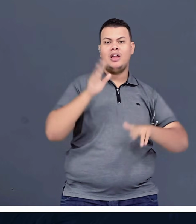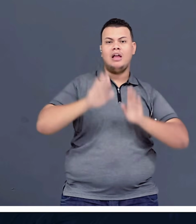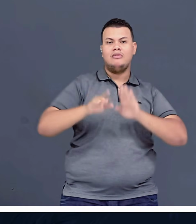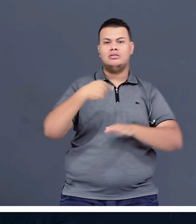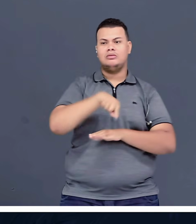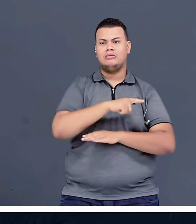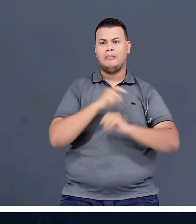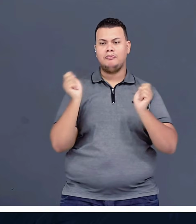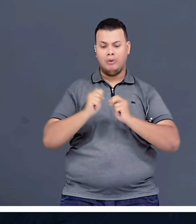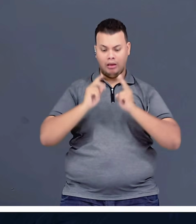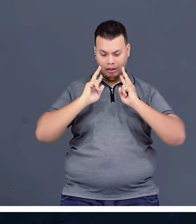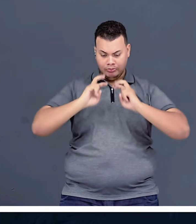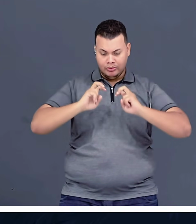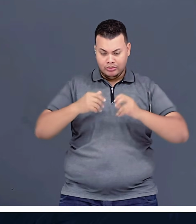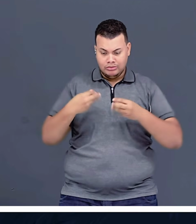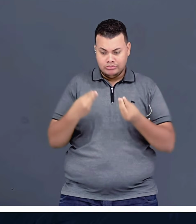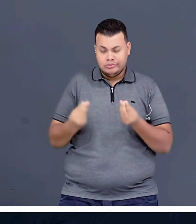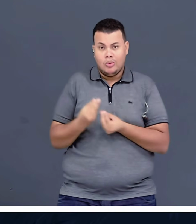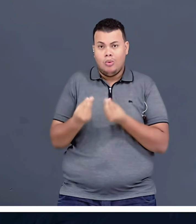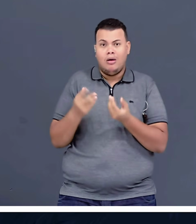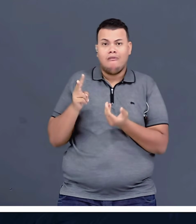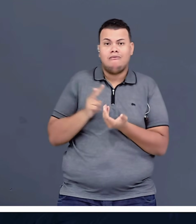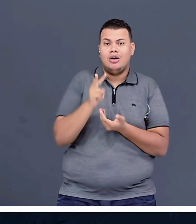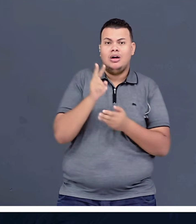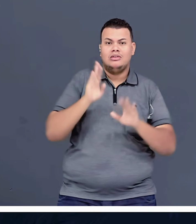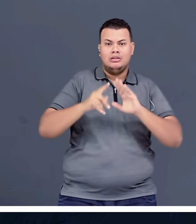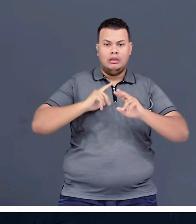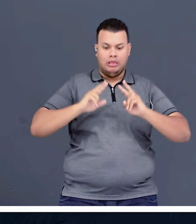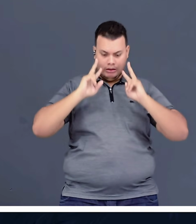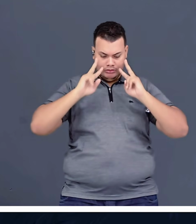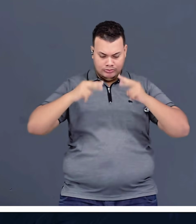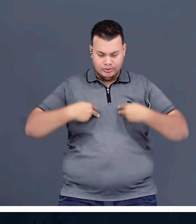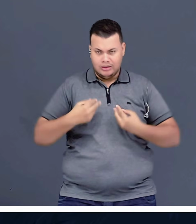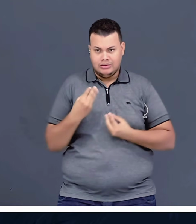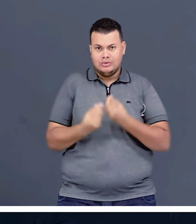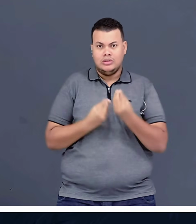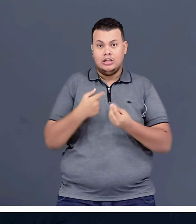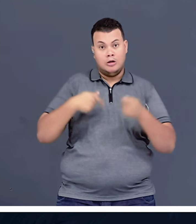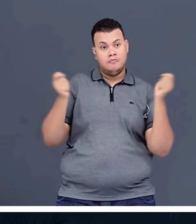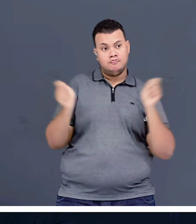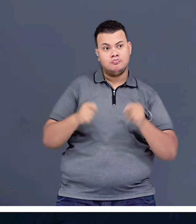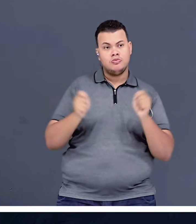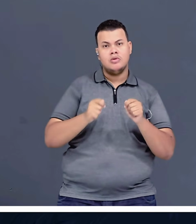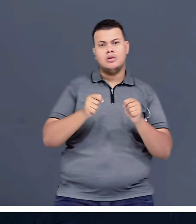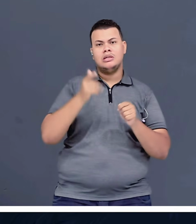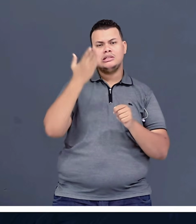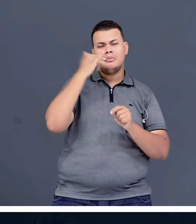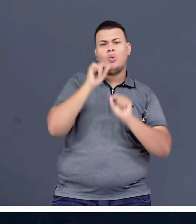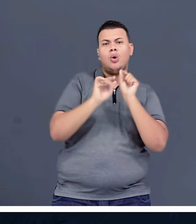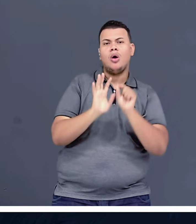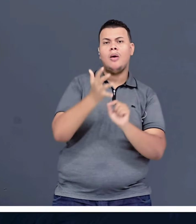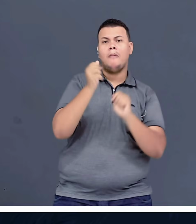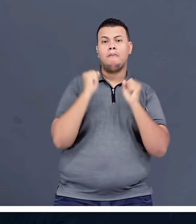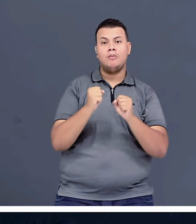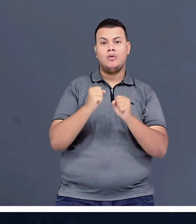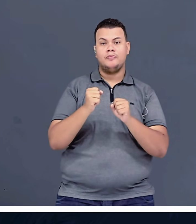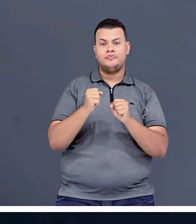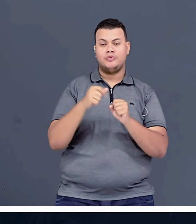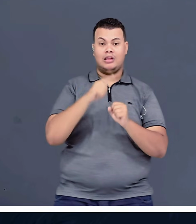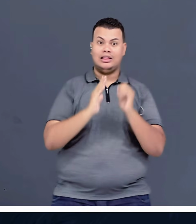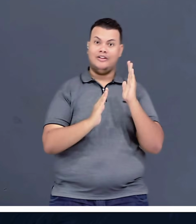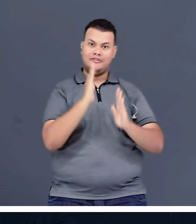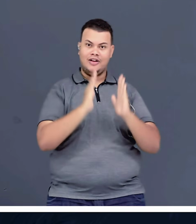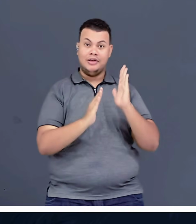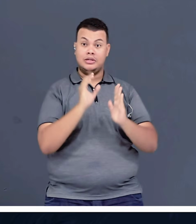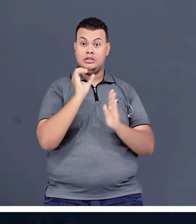não consegue enxergar o nosso valor, onde a gente não consegue enxergar a nossa capacidade. E sabe o que vai acontecer? Aquela célebre frase que